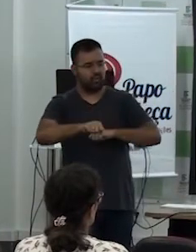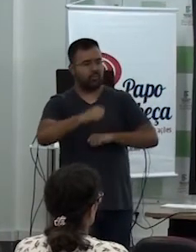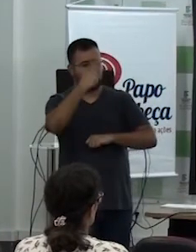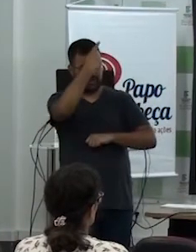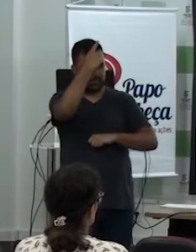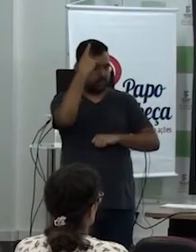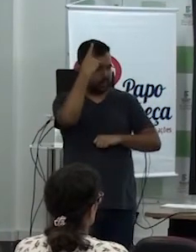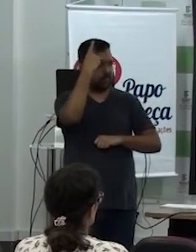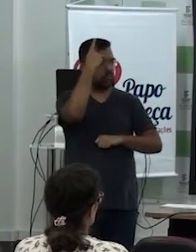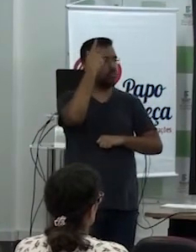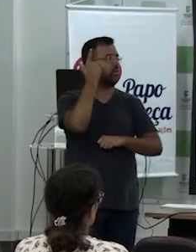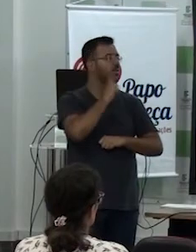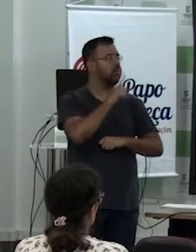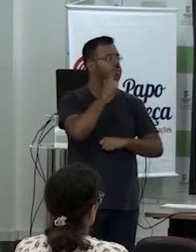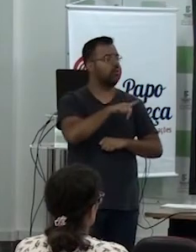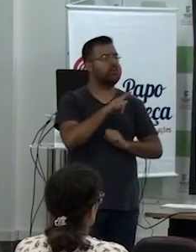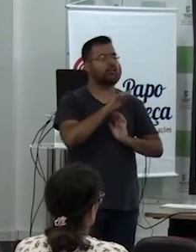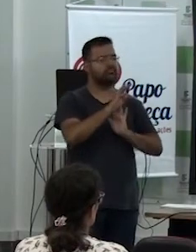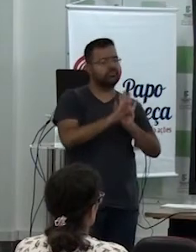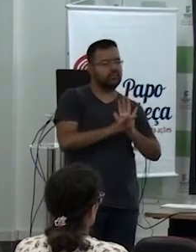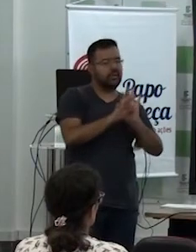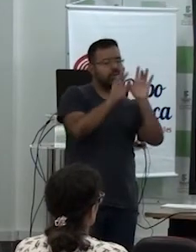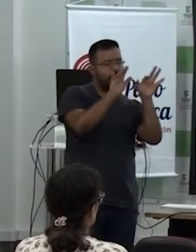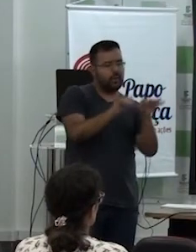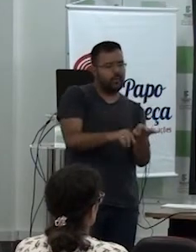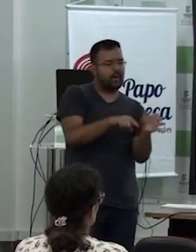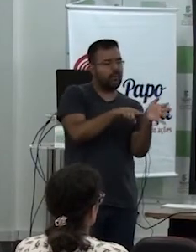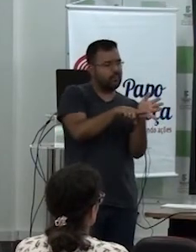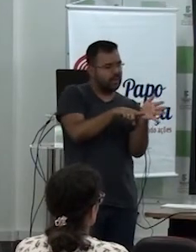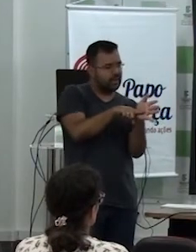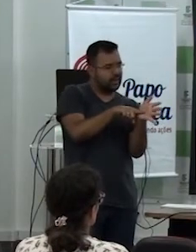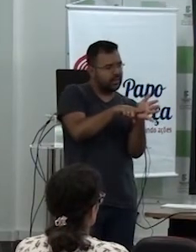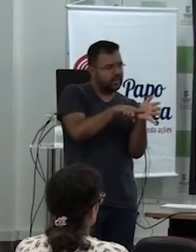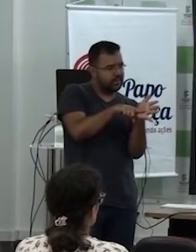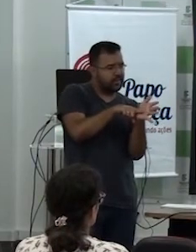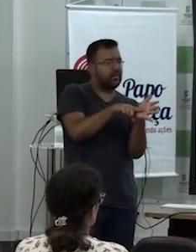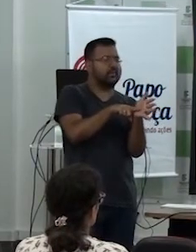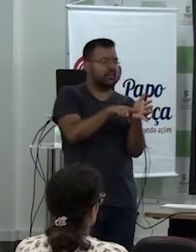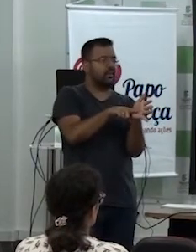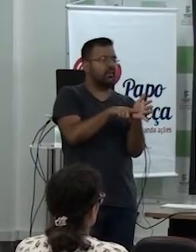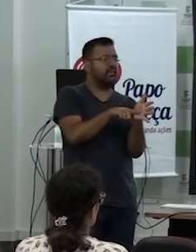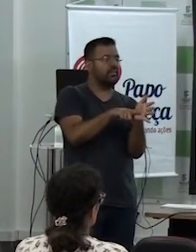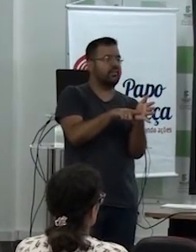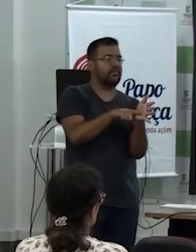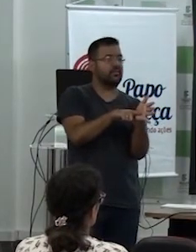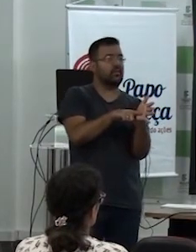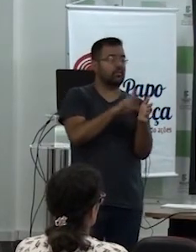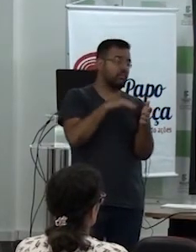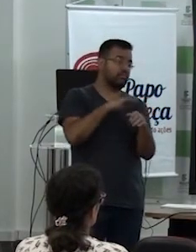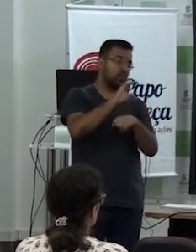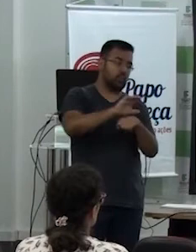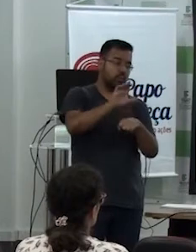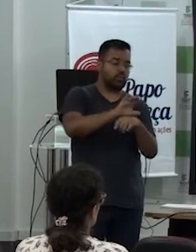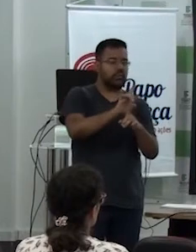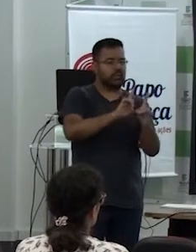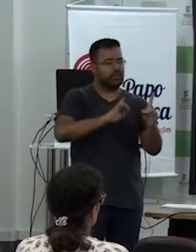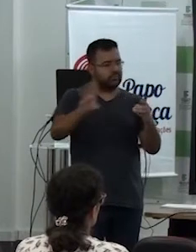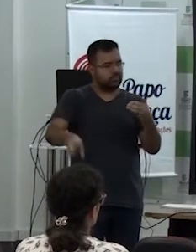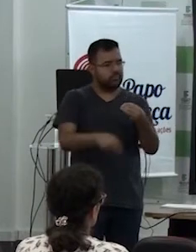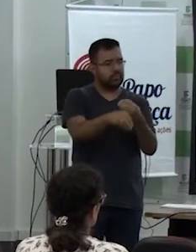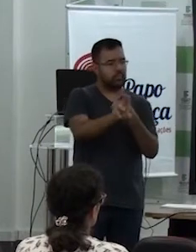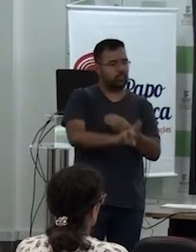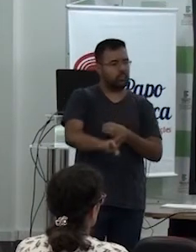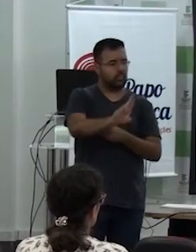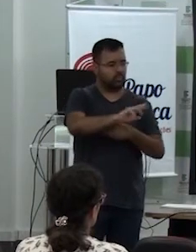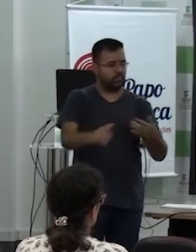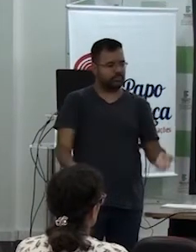que produzam textos científicos. Então a gente vai estar apostando muito nisso nos cursos à distância, para o desenvolvimento